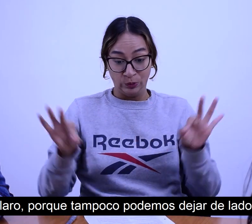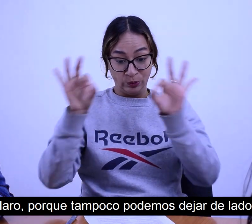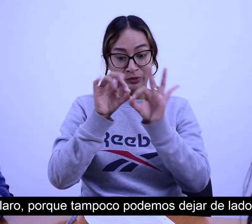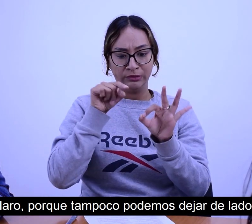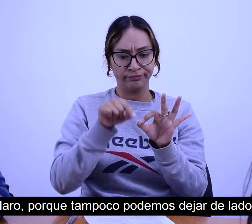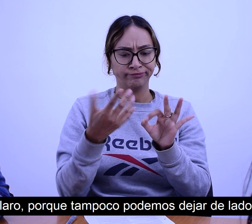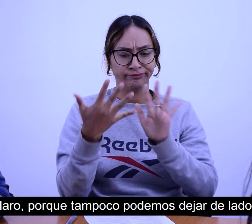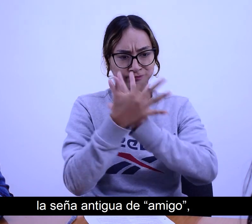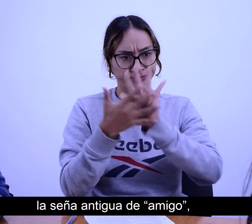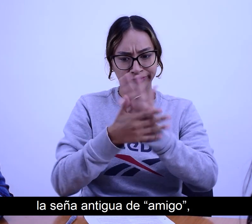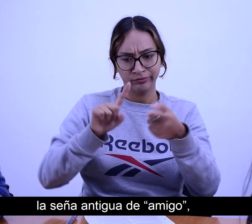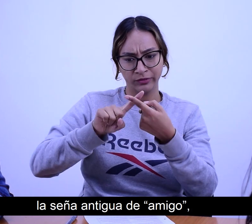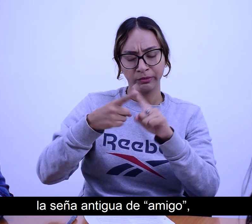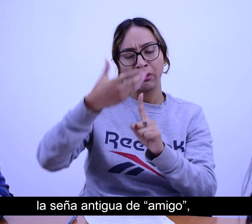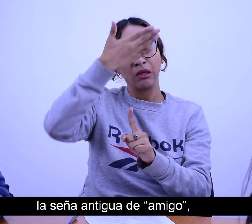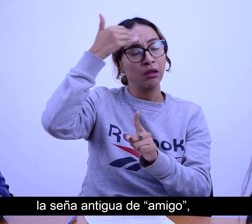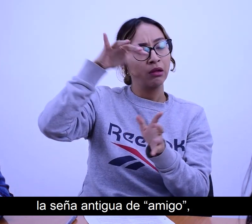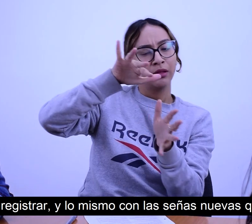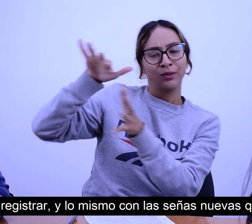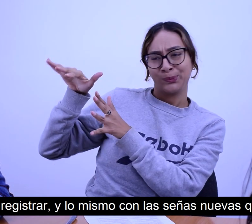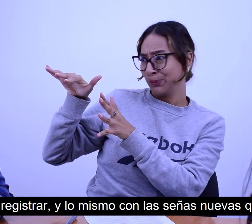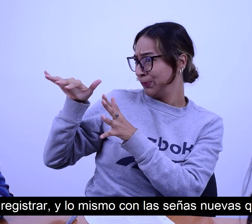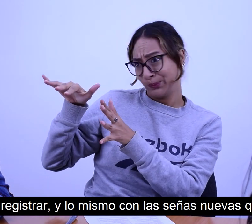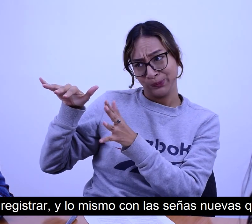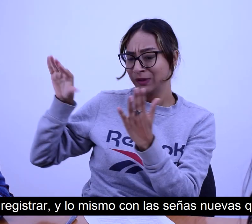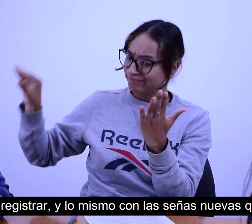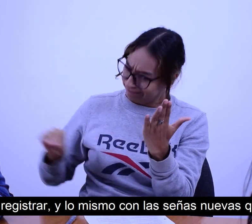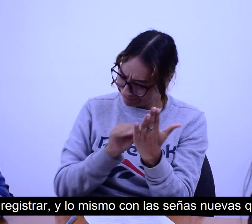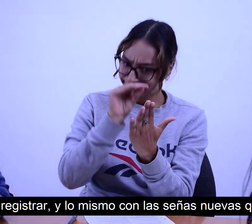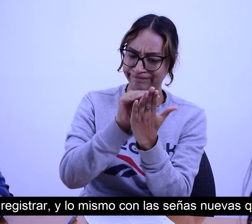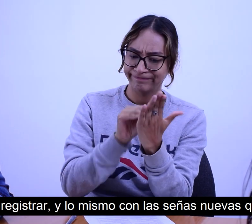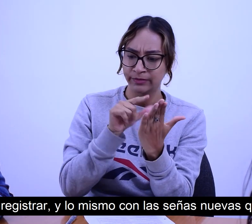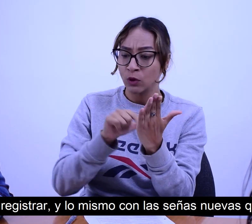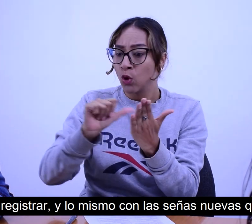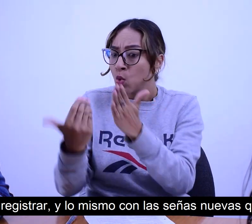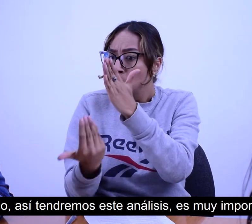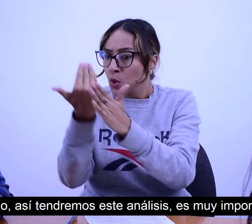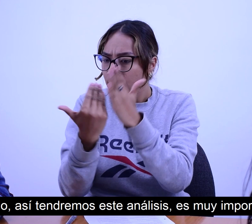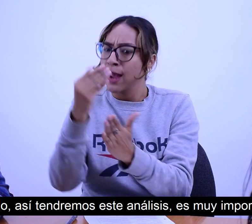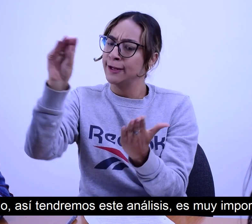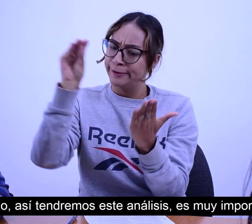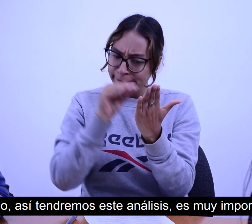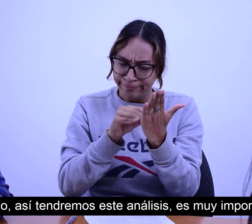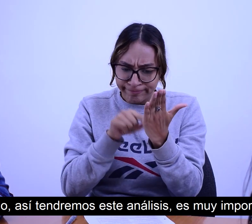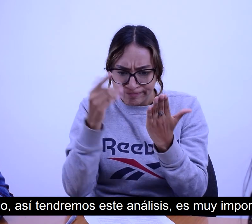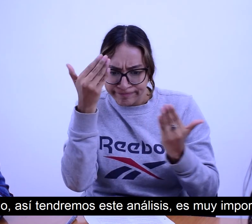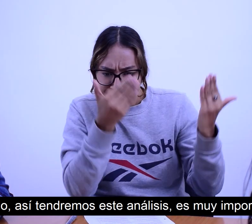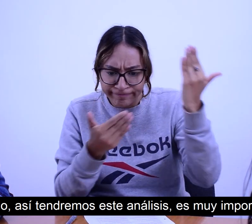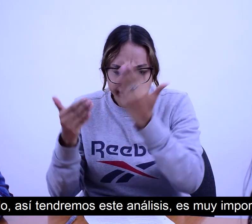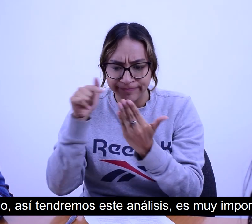podemos dejar de lado la seña antigua de amigo Se debe registrar y lo mismo con las señas nuevas que van surgiendo Así tendremos este análisis, es muy